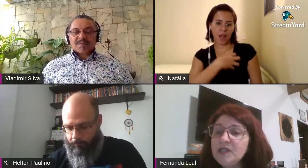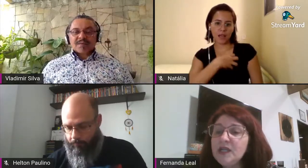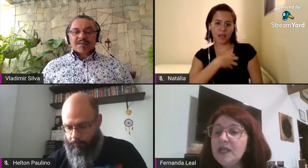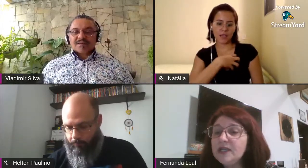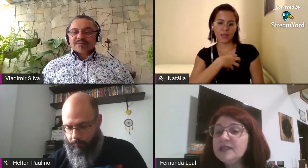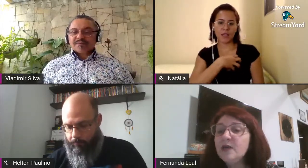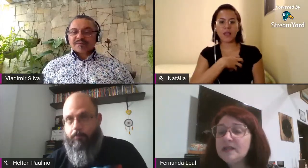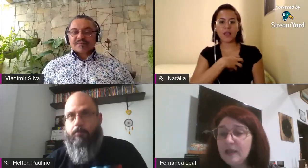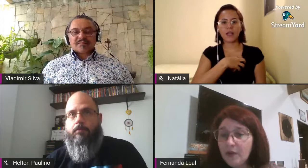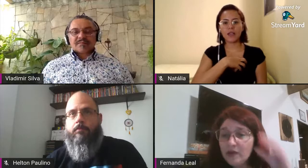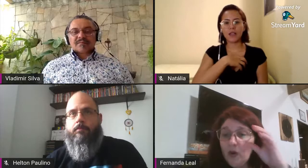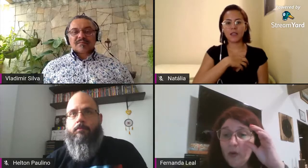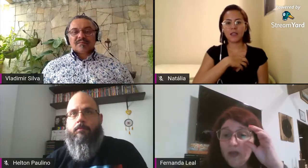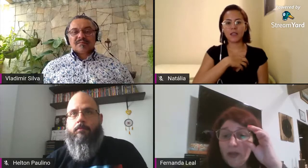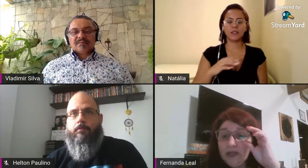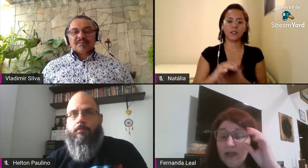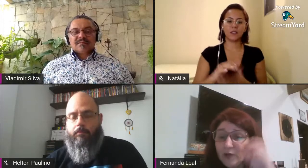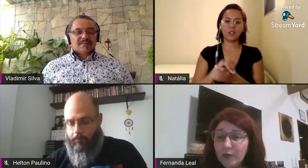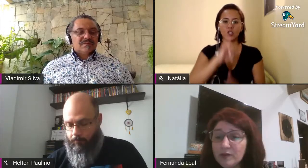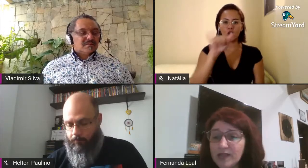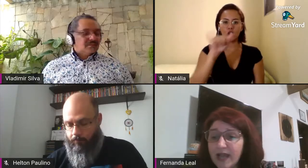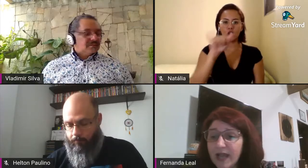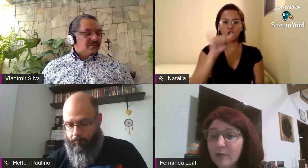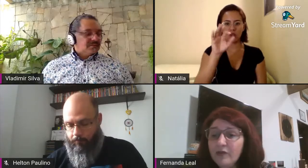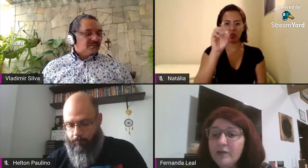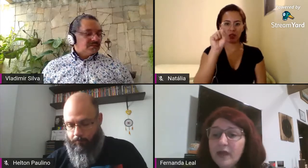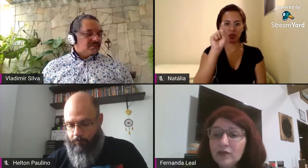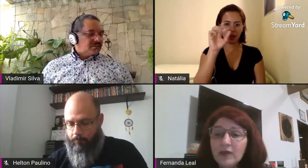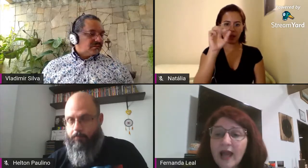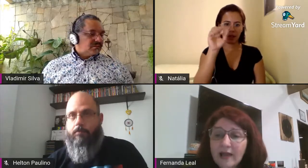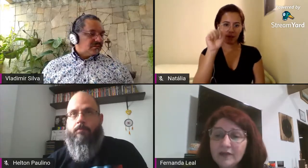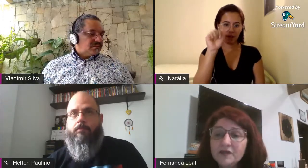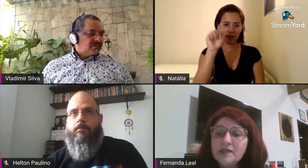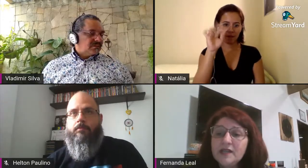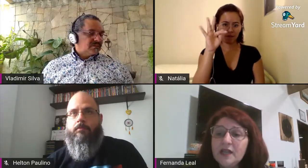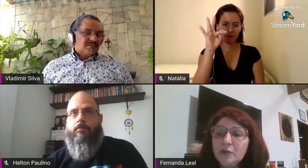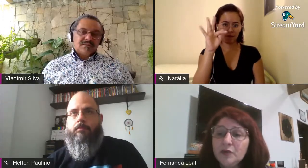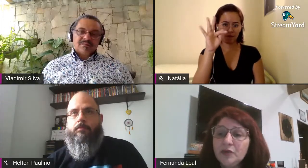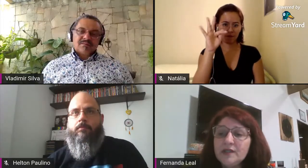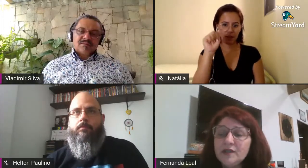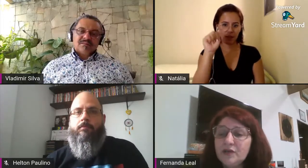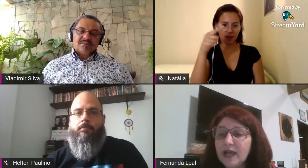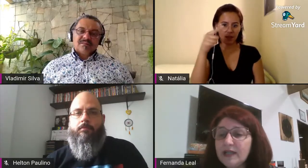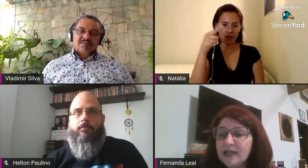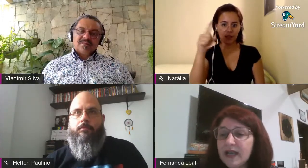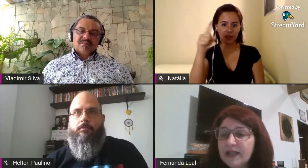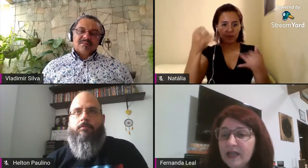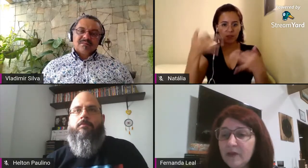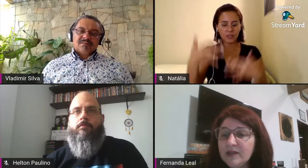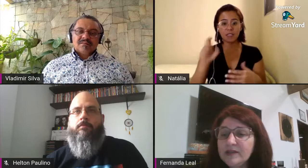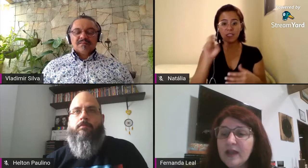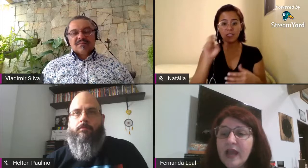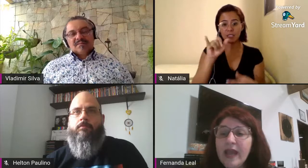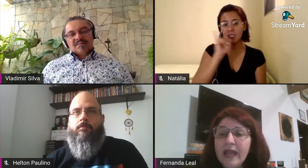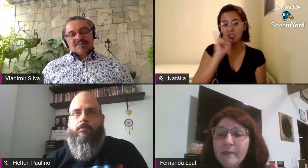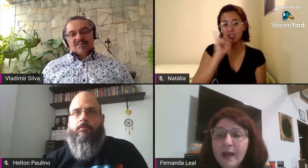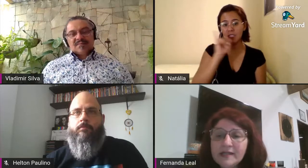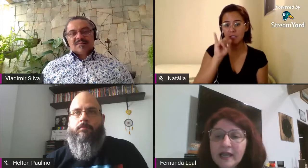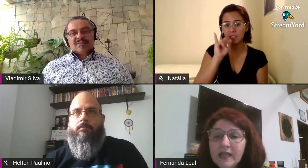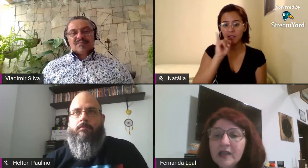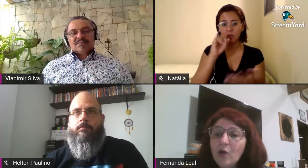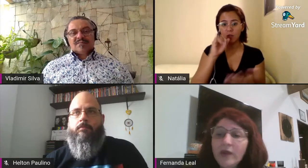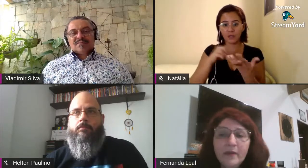diz o seguinte: se o exemplo atualmente praticado pelo CH em Movimento, Lives, for seguido por todas as unidades acadêmicas,